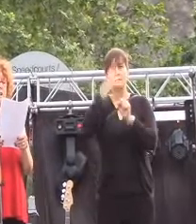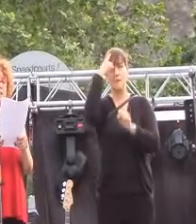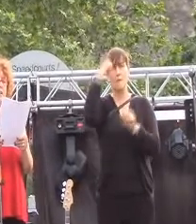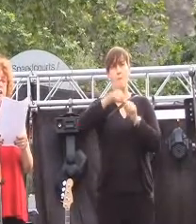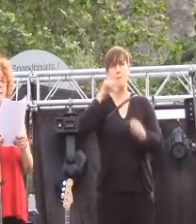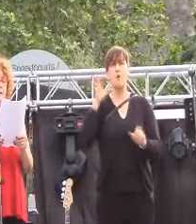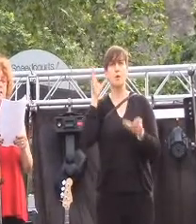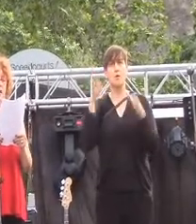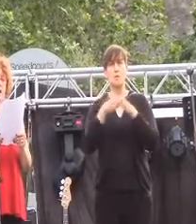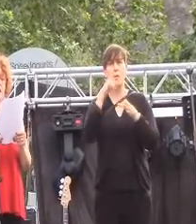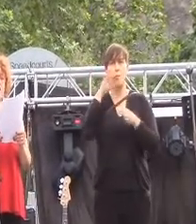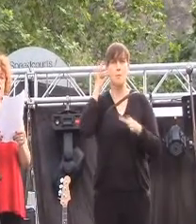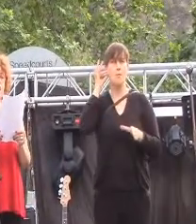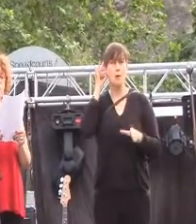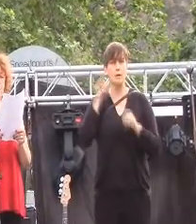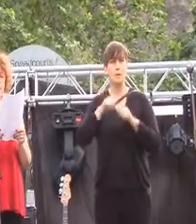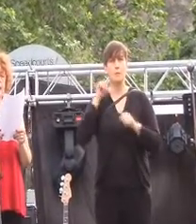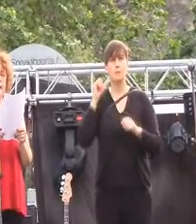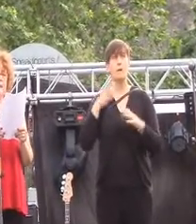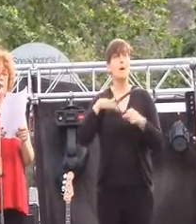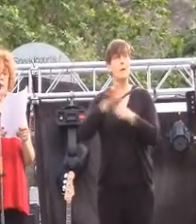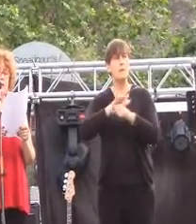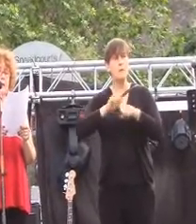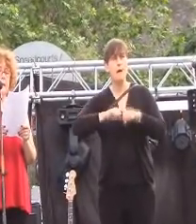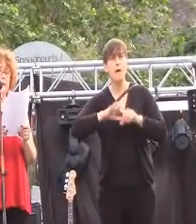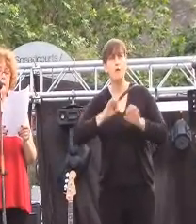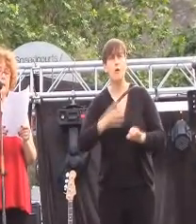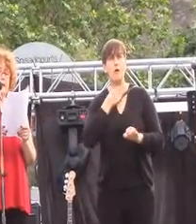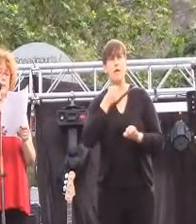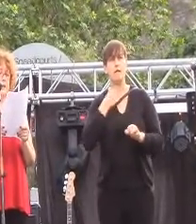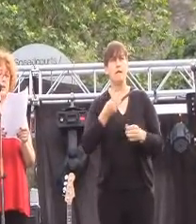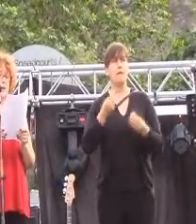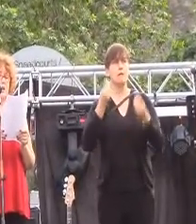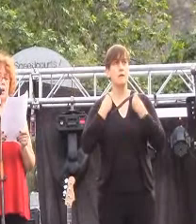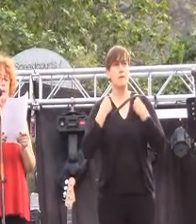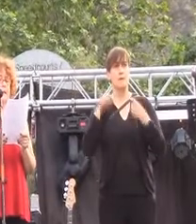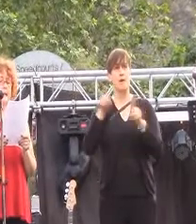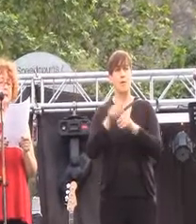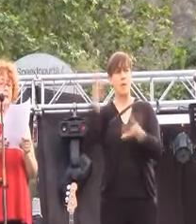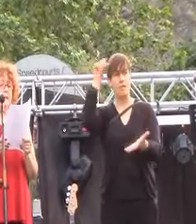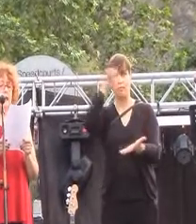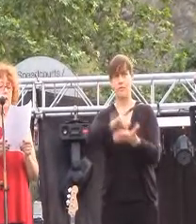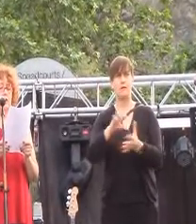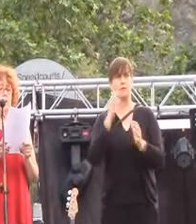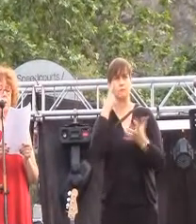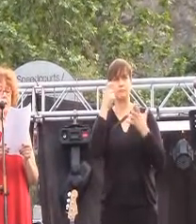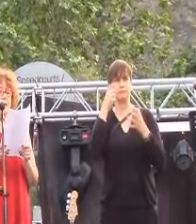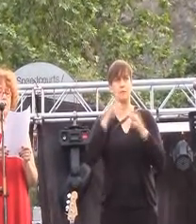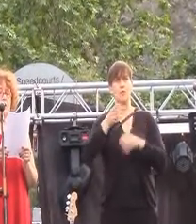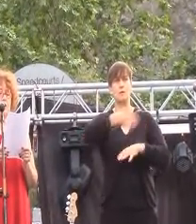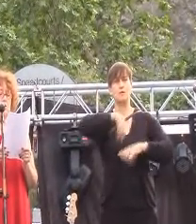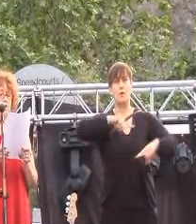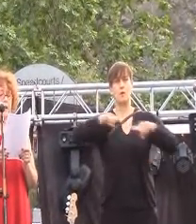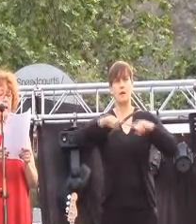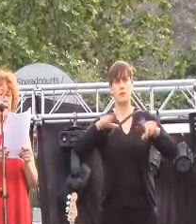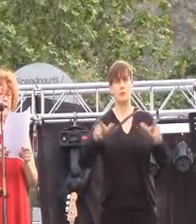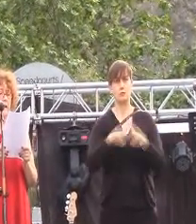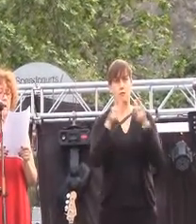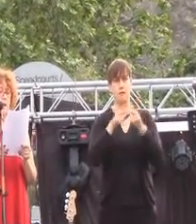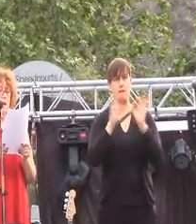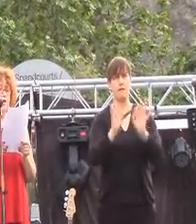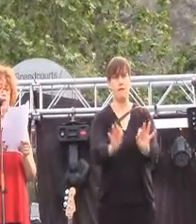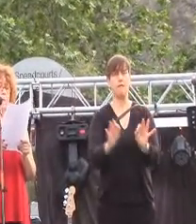seves dones i homes. Som un barri que vol posar la vida de les persones com a centre de la nostra organització